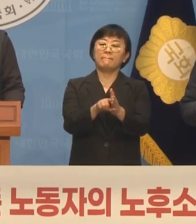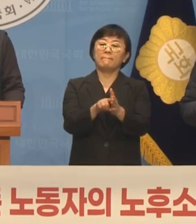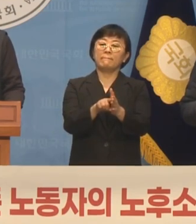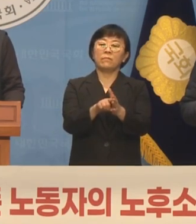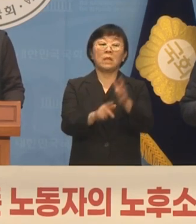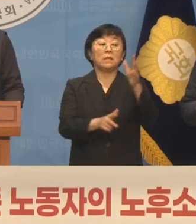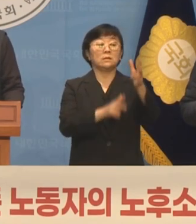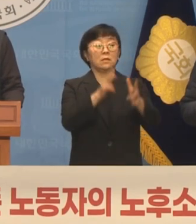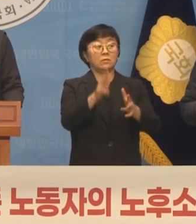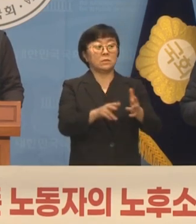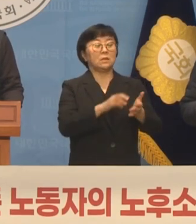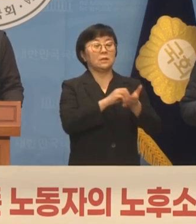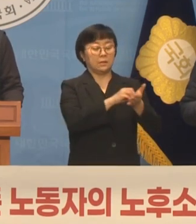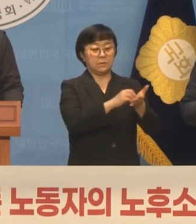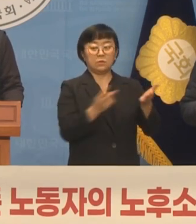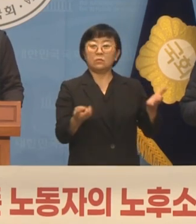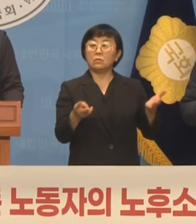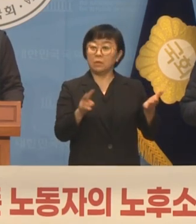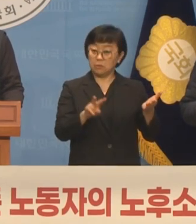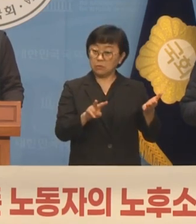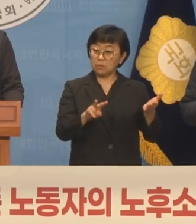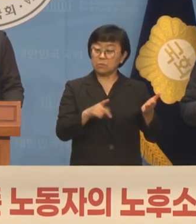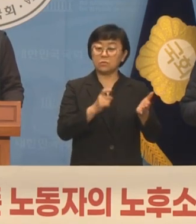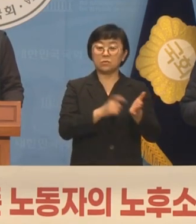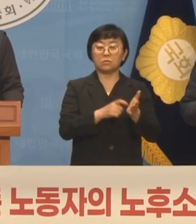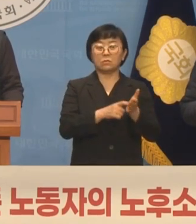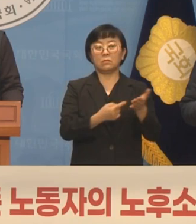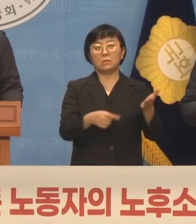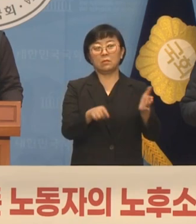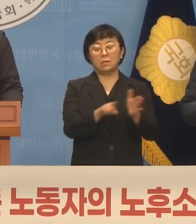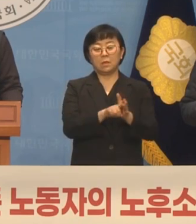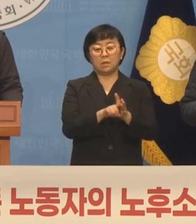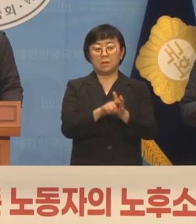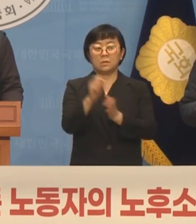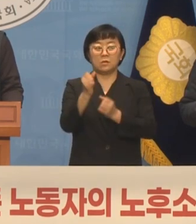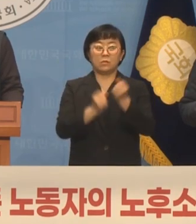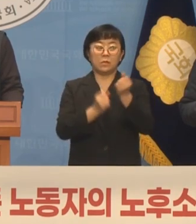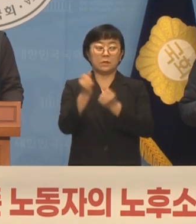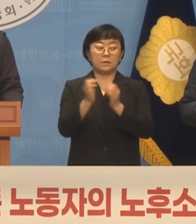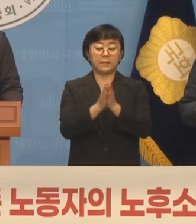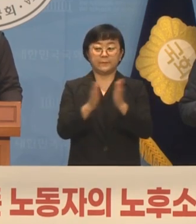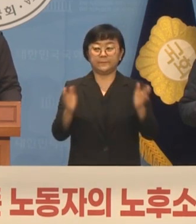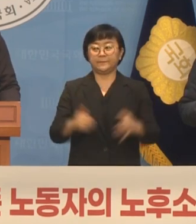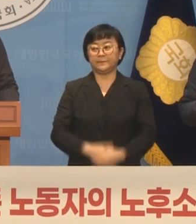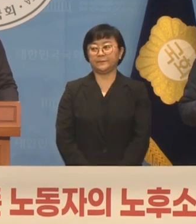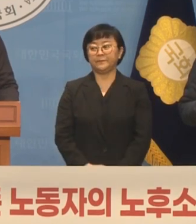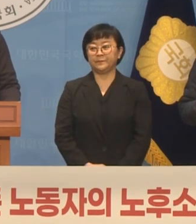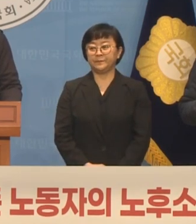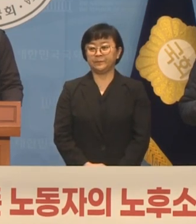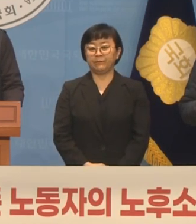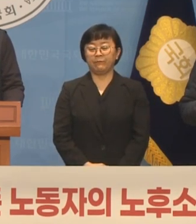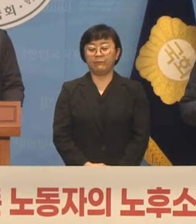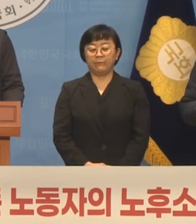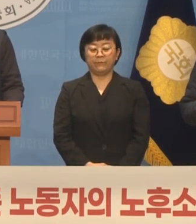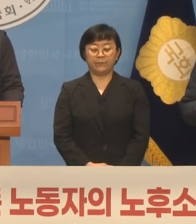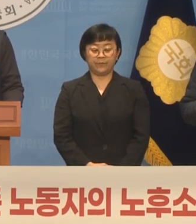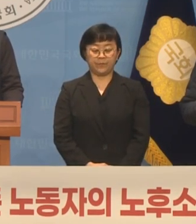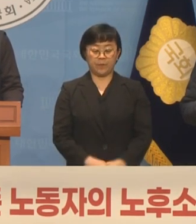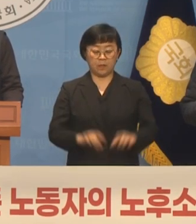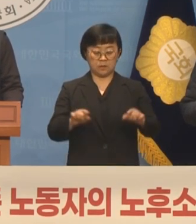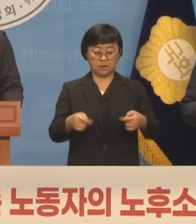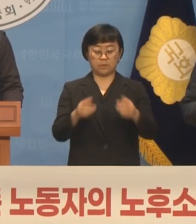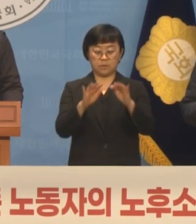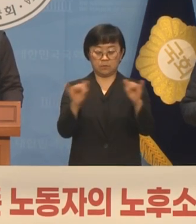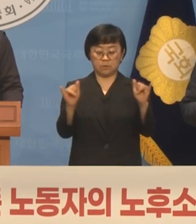사업장 가입자로 전환하는 것을 촉구하는 기자회견을 시작하려고 합니다. 먼저